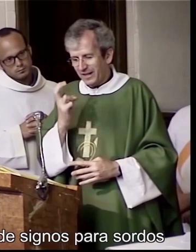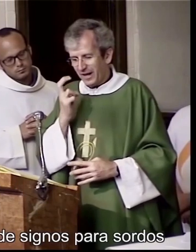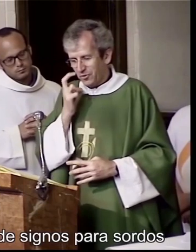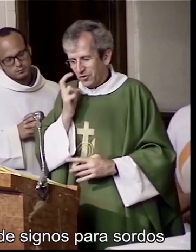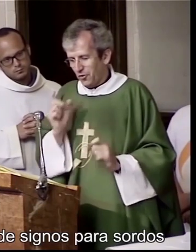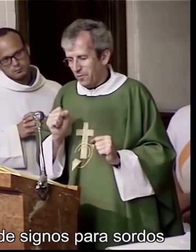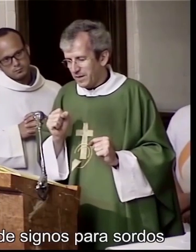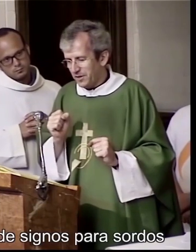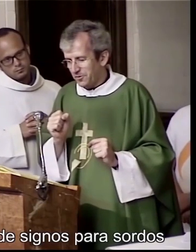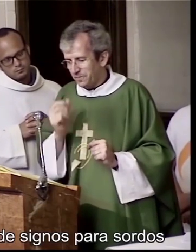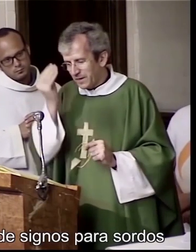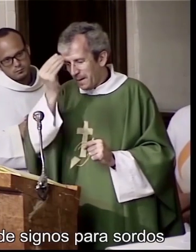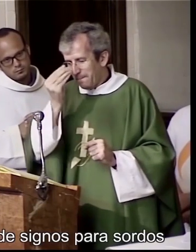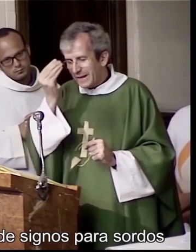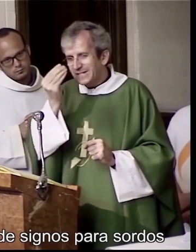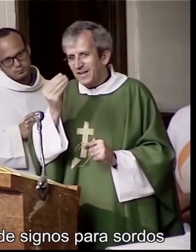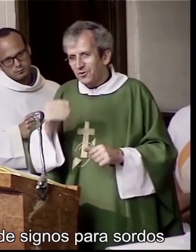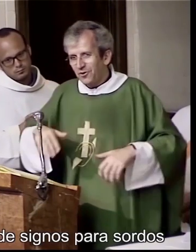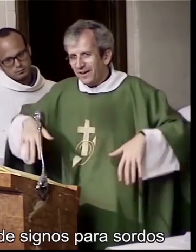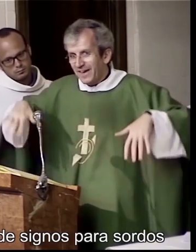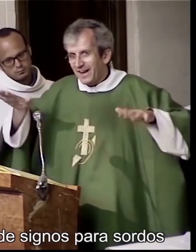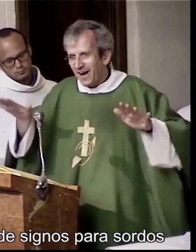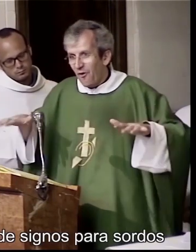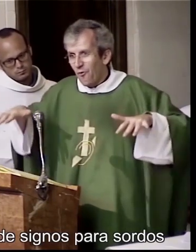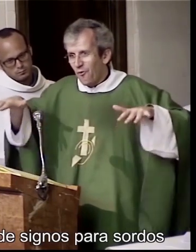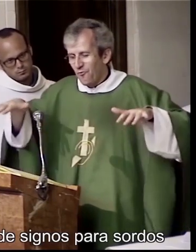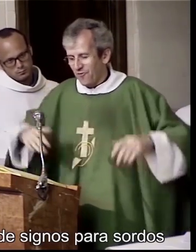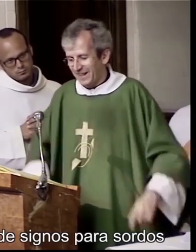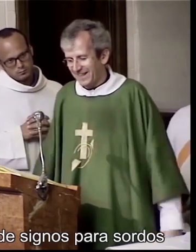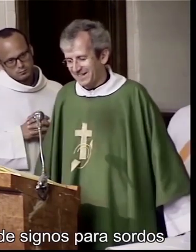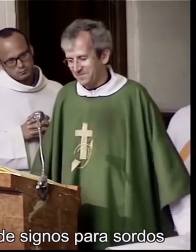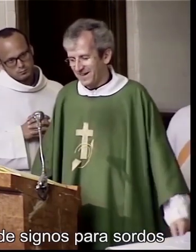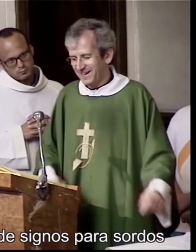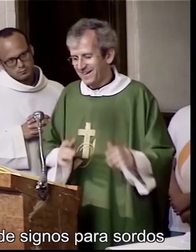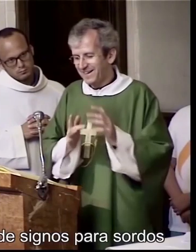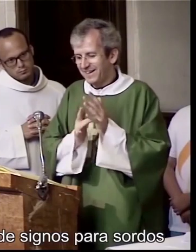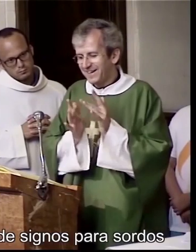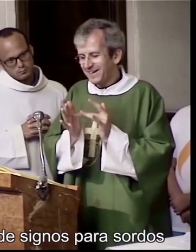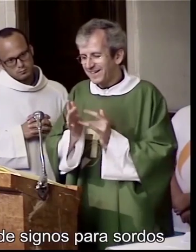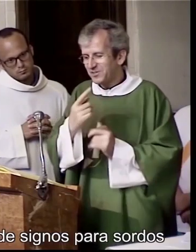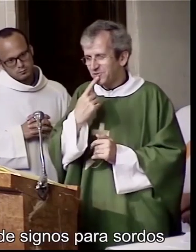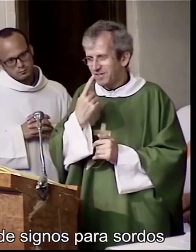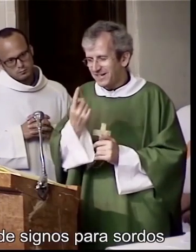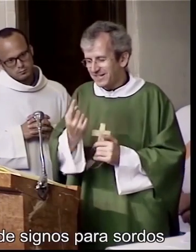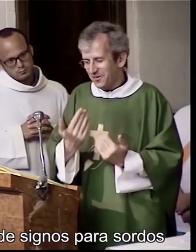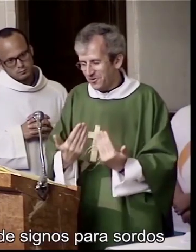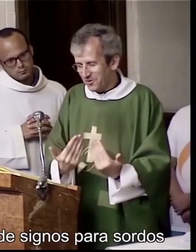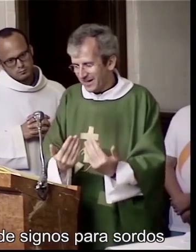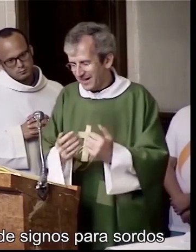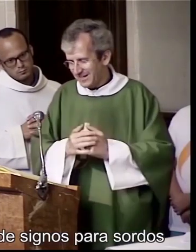gritaron con miedo, pensando que era un fantasma. Jesús les dijo